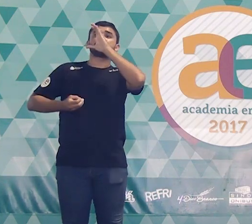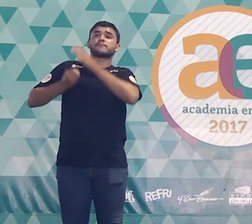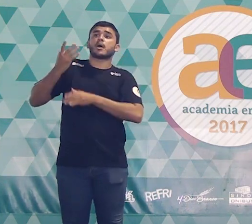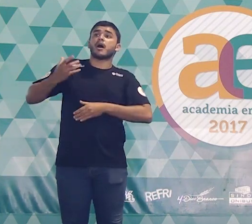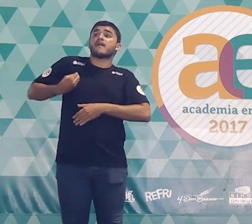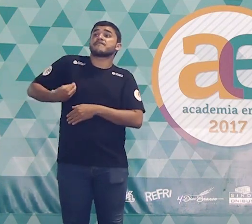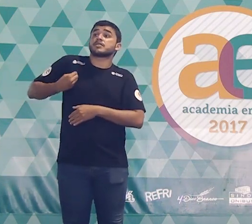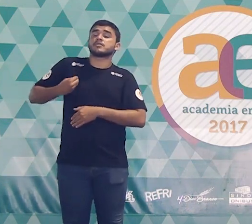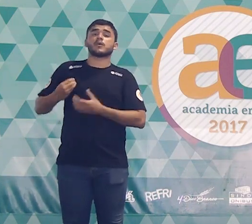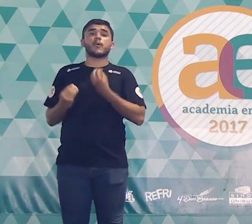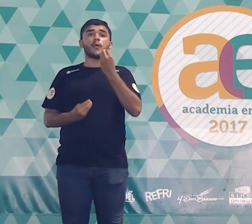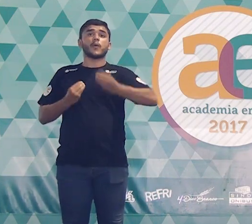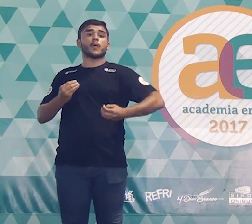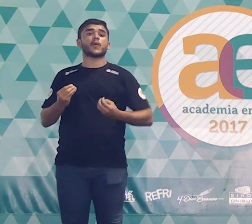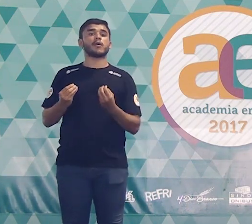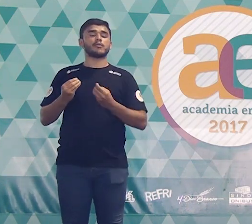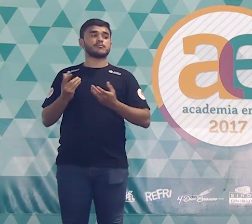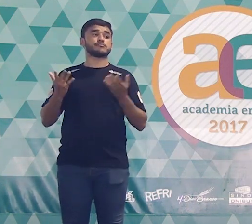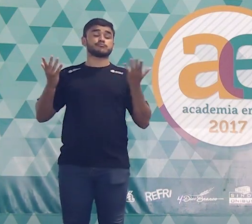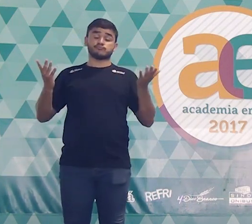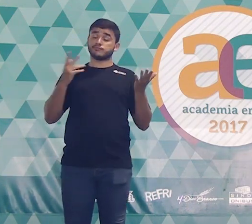caso em particular, tá?